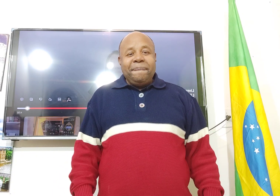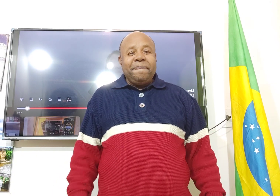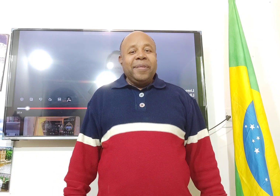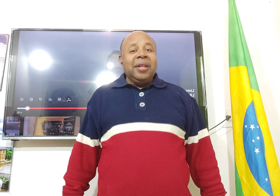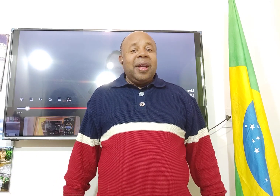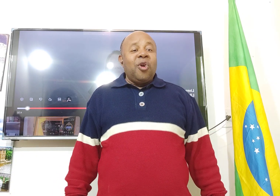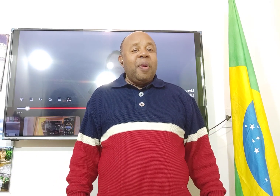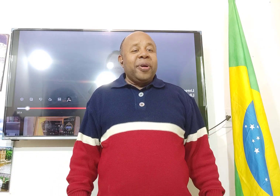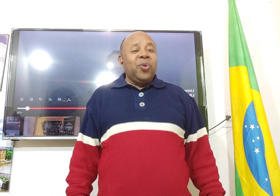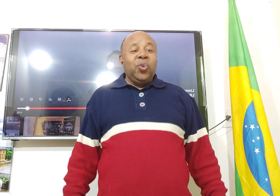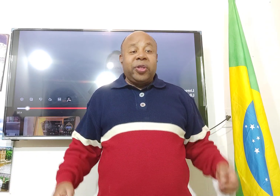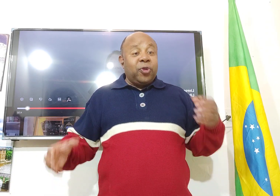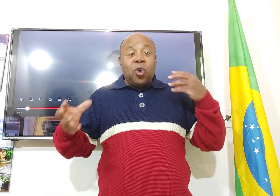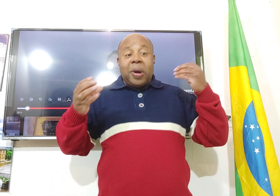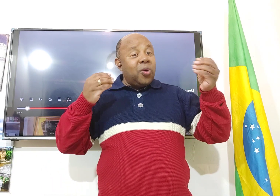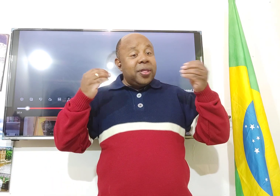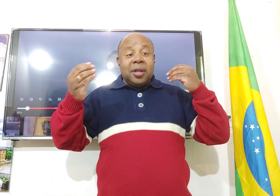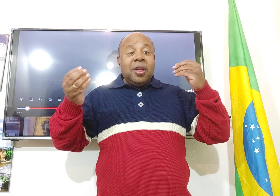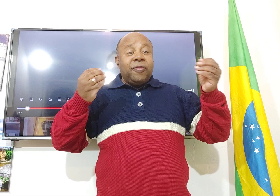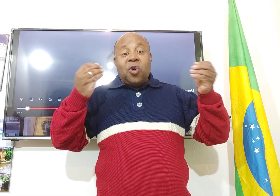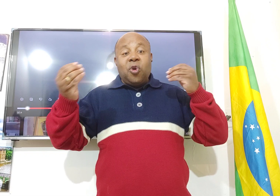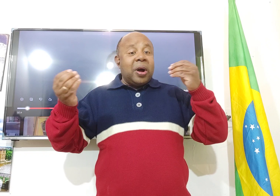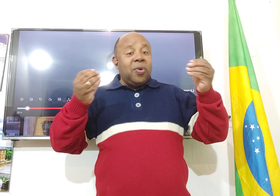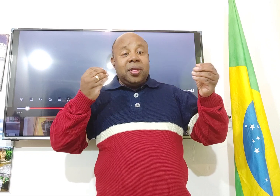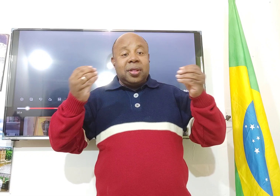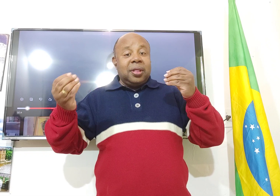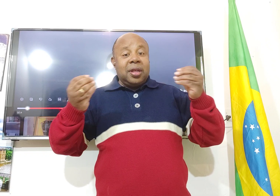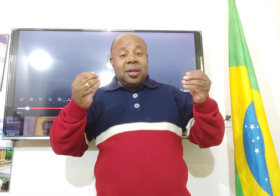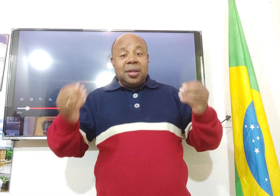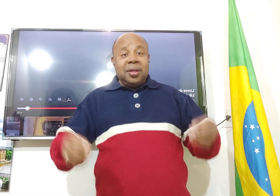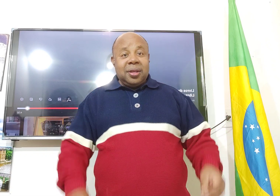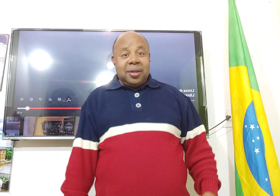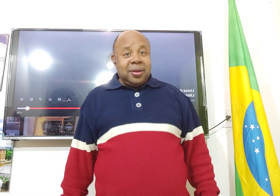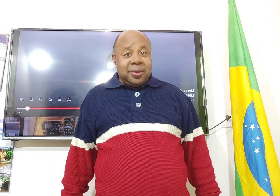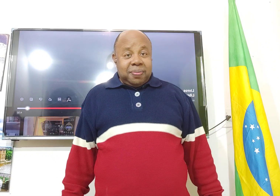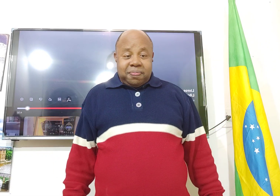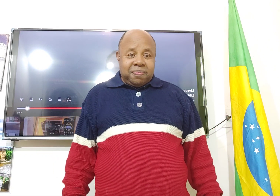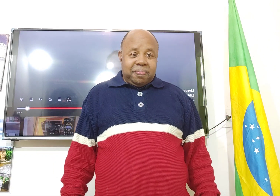Legal? Alguma pergunta? Ficou alguma coisa assim sem?